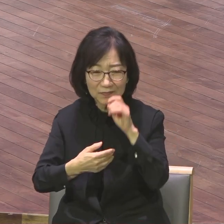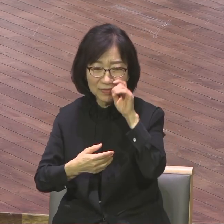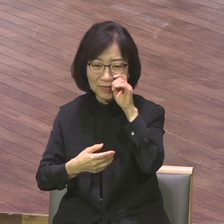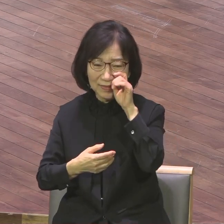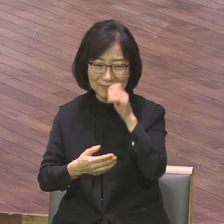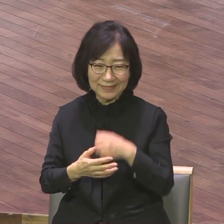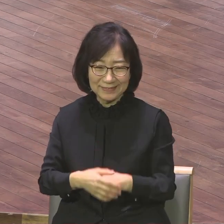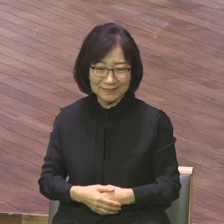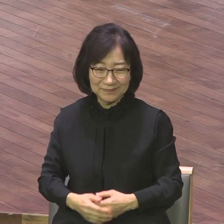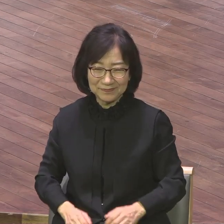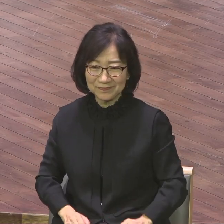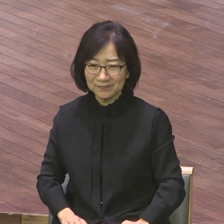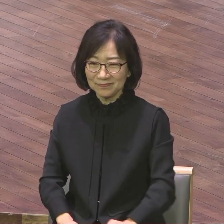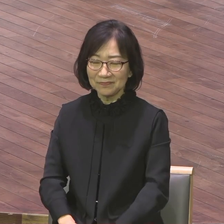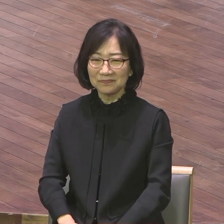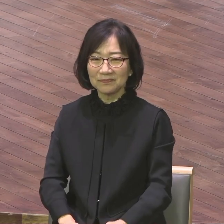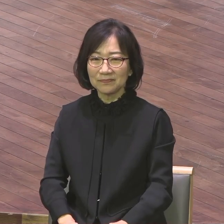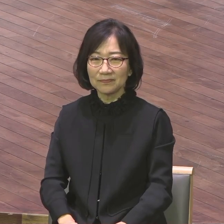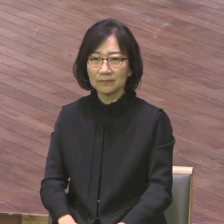중심으로.